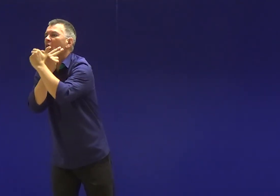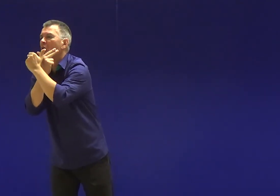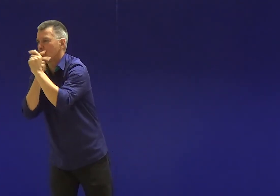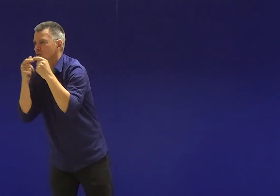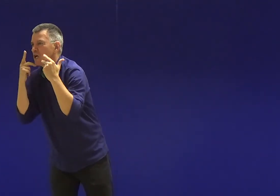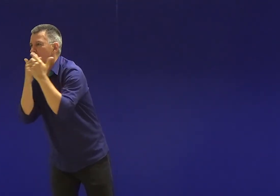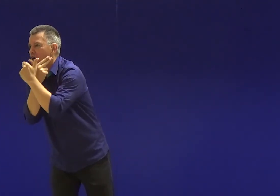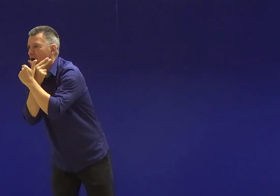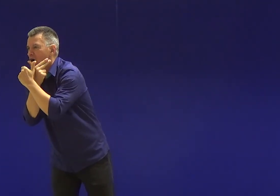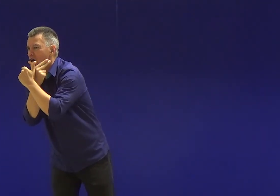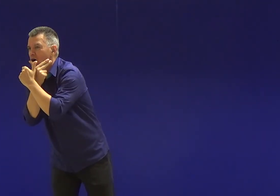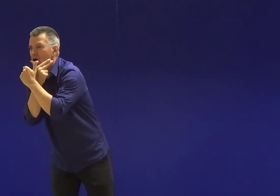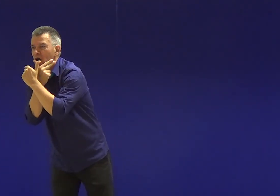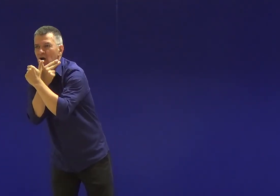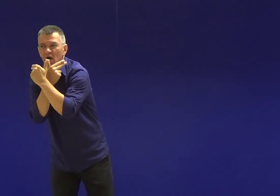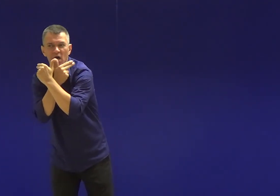Ou pode colocar?